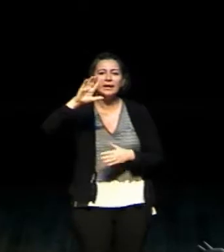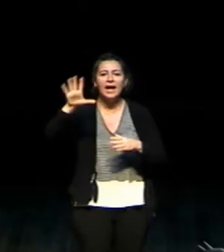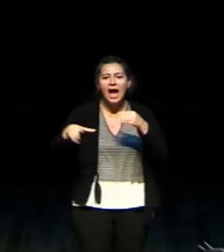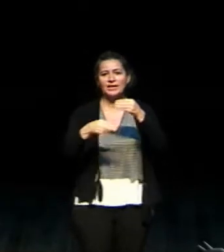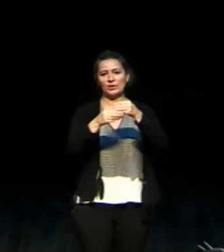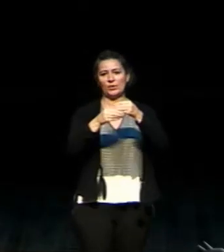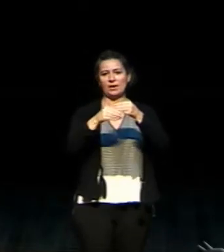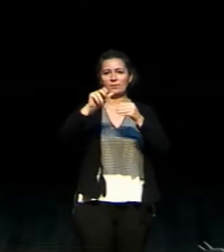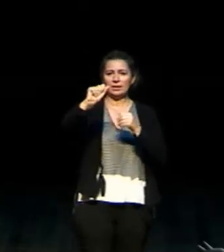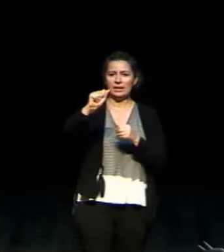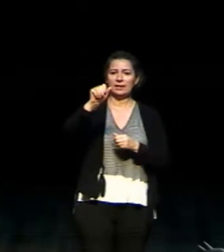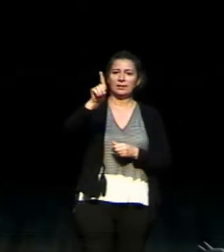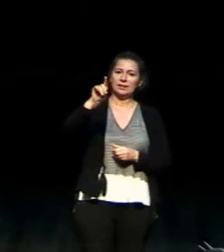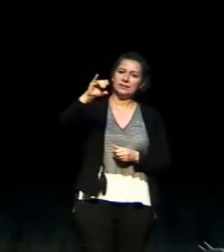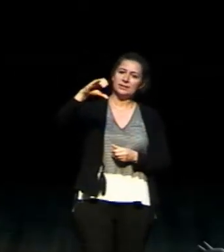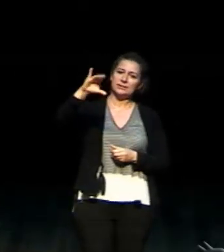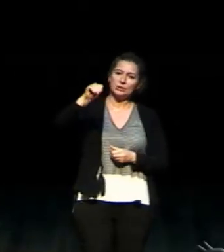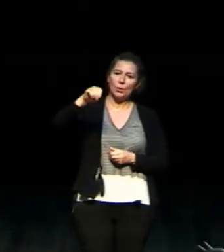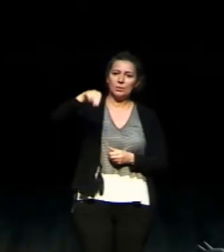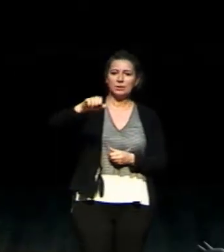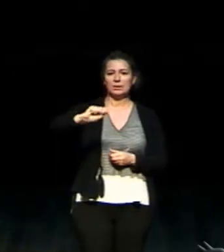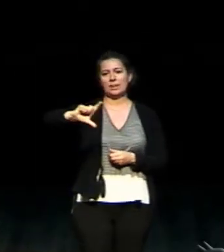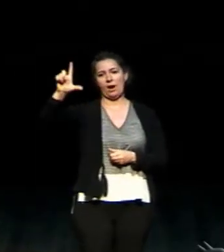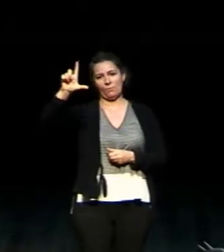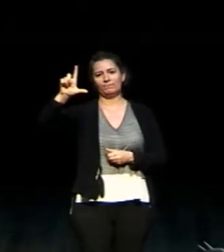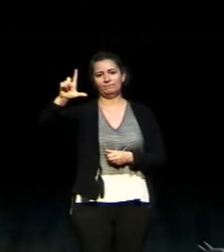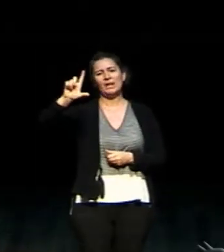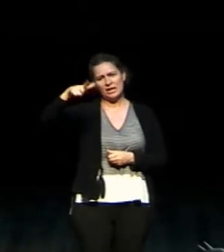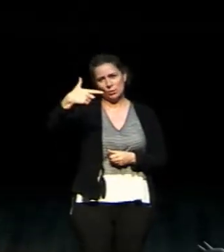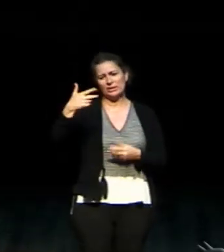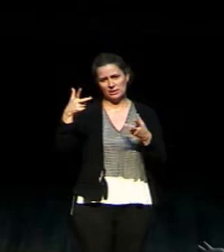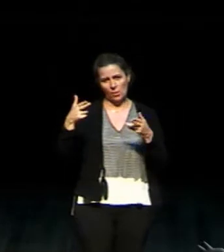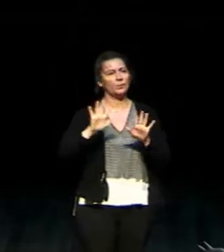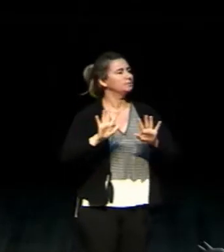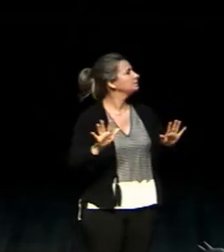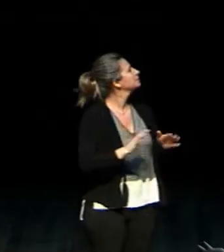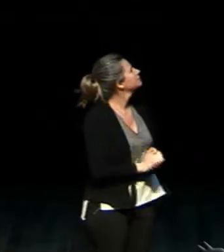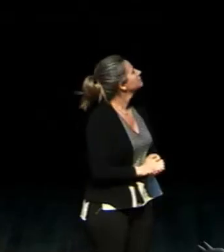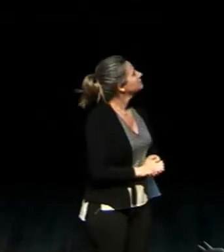língua. Mas pensando no enfoque da língua como língua adicional,